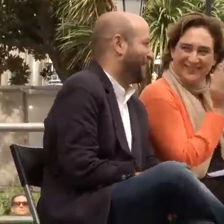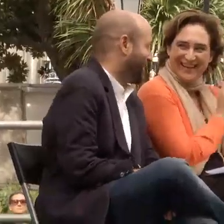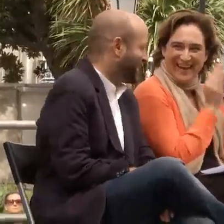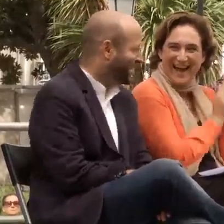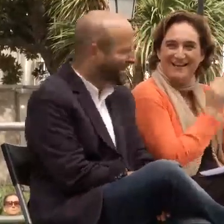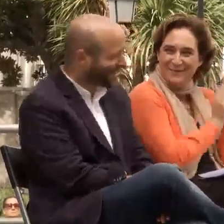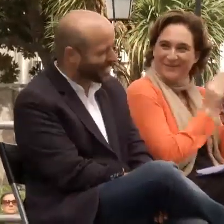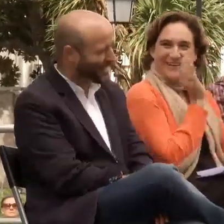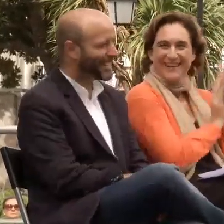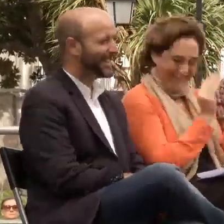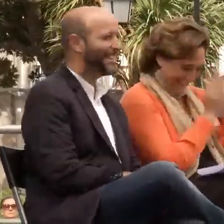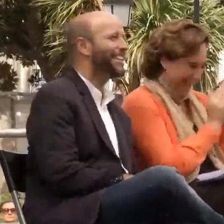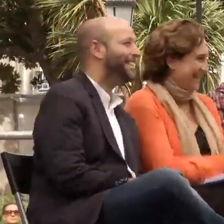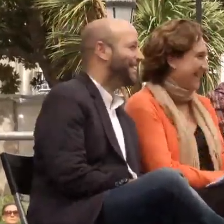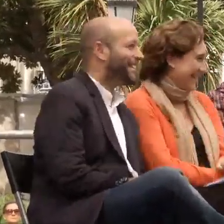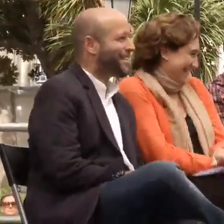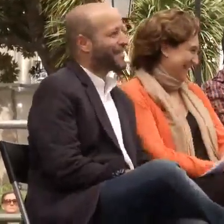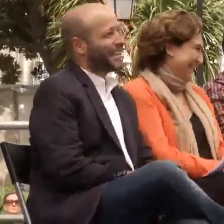E remato, Quique.